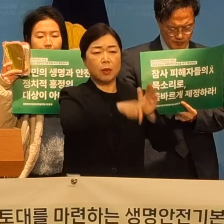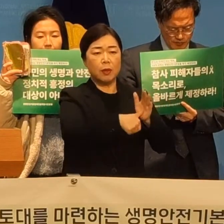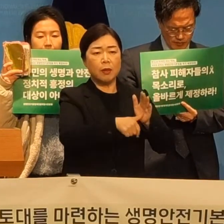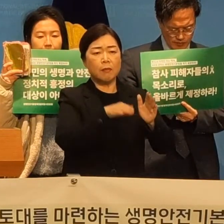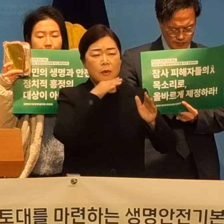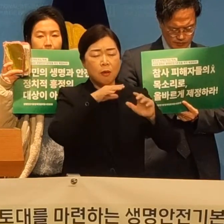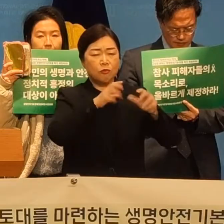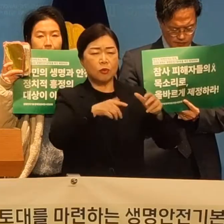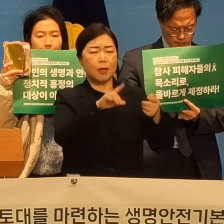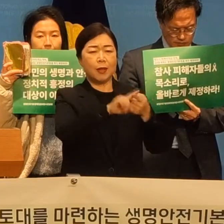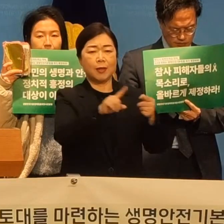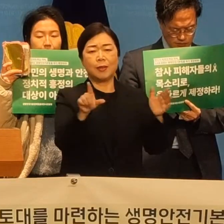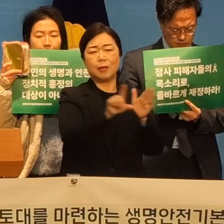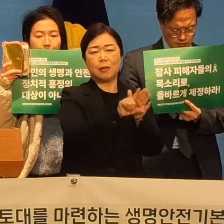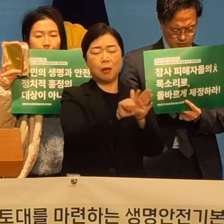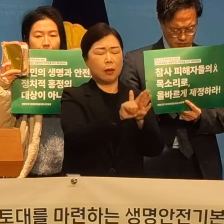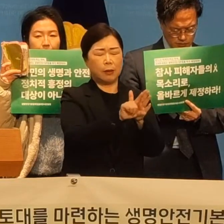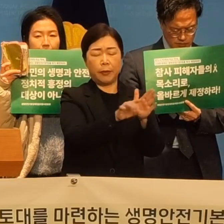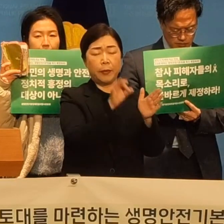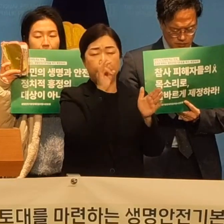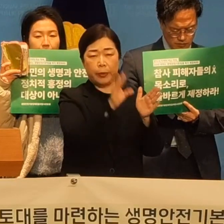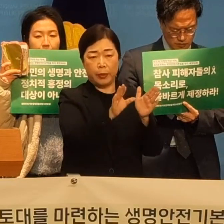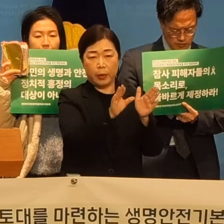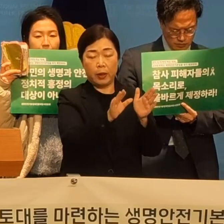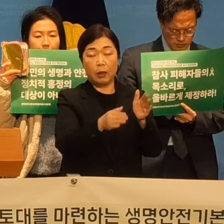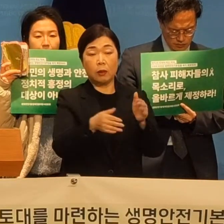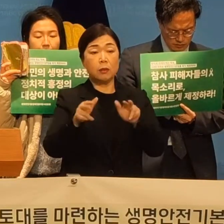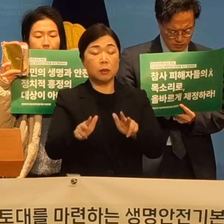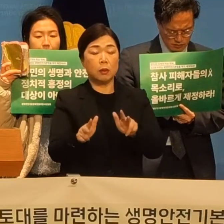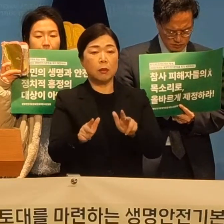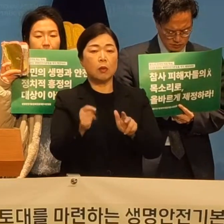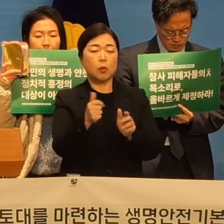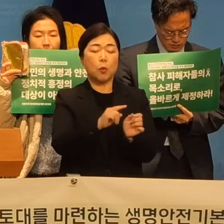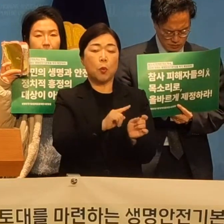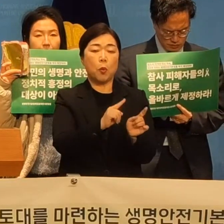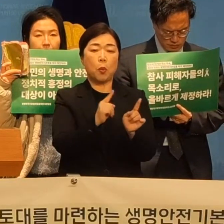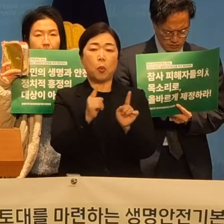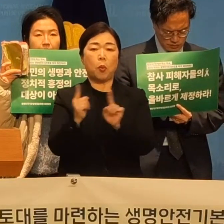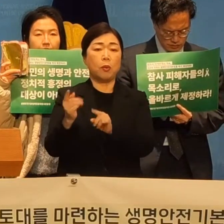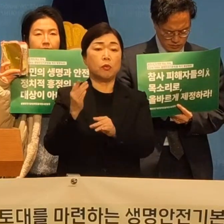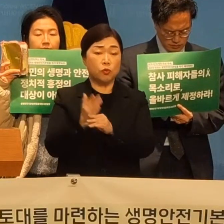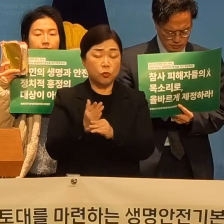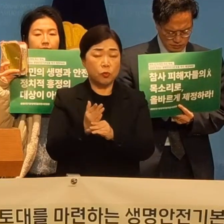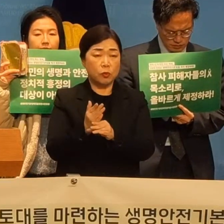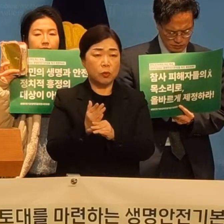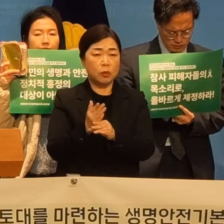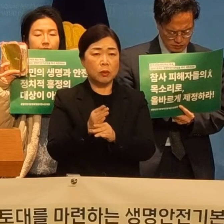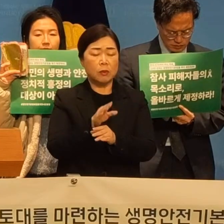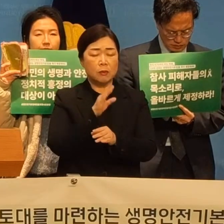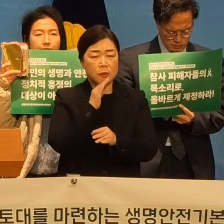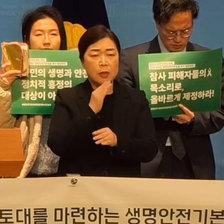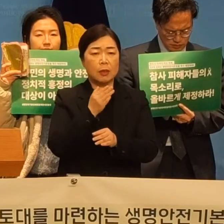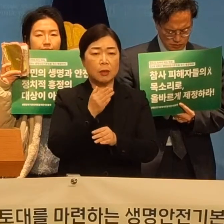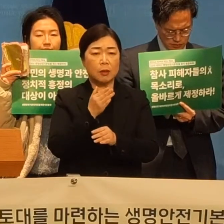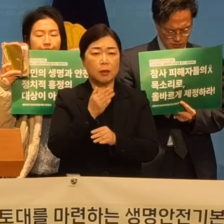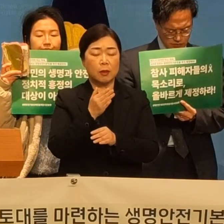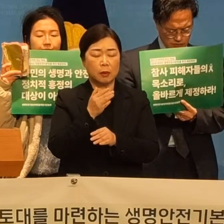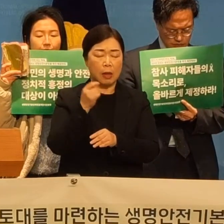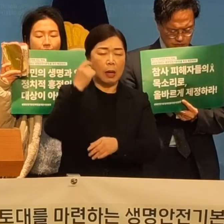국가에 대한 신뢰가 조금이나마 회복되고 있다는 사실을 보여주는 아프지만 소중한